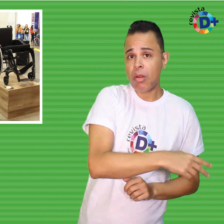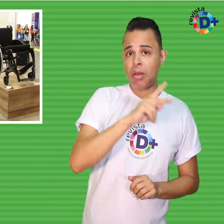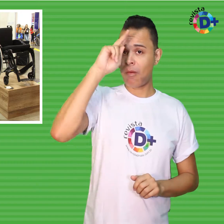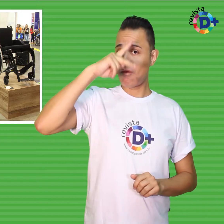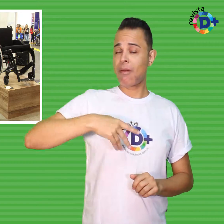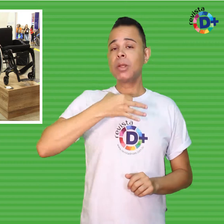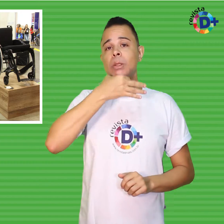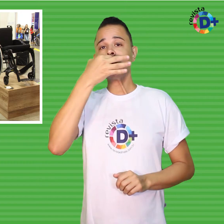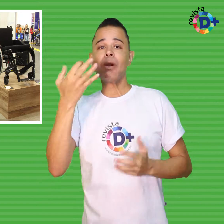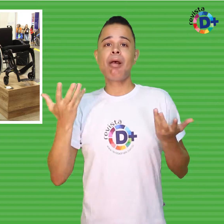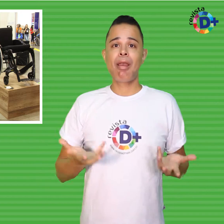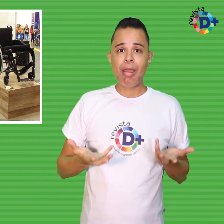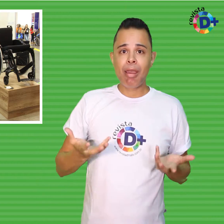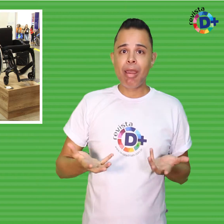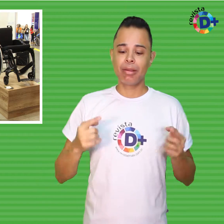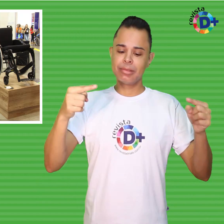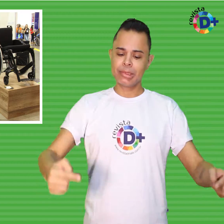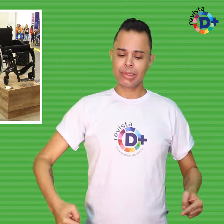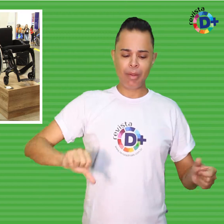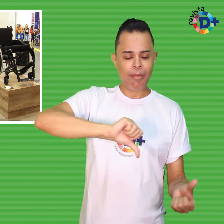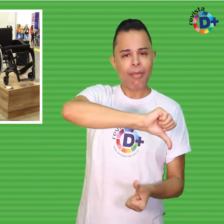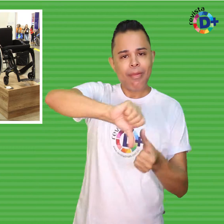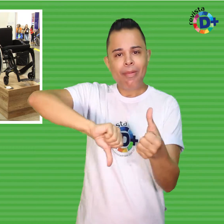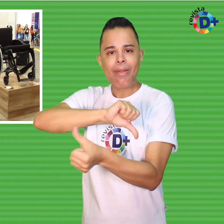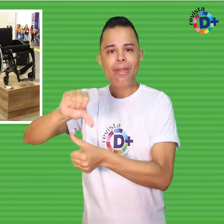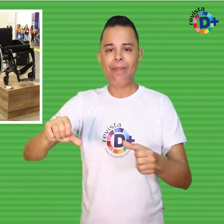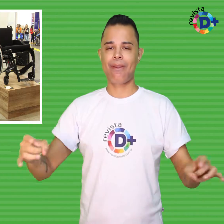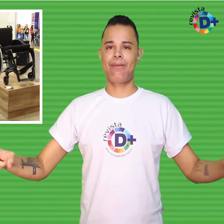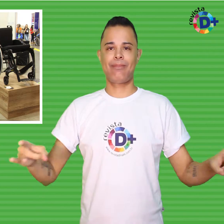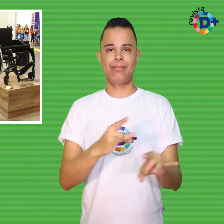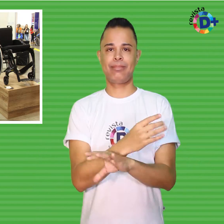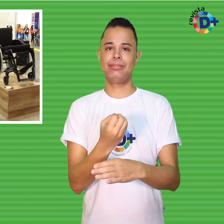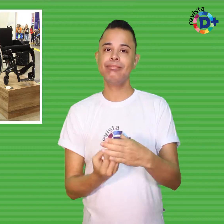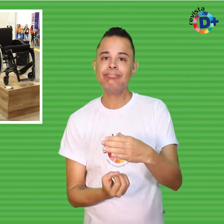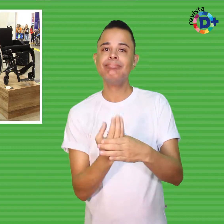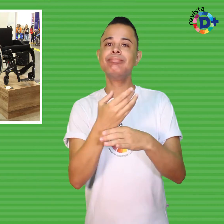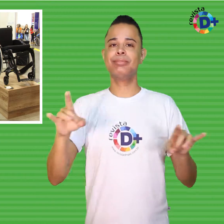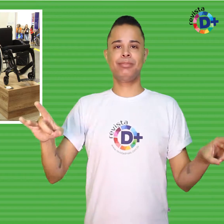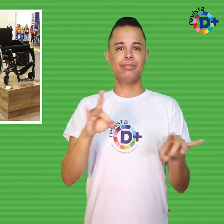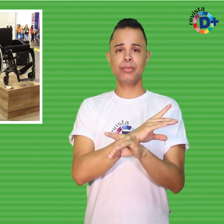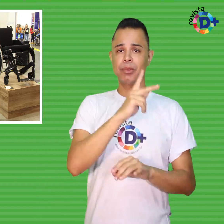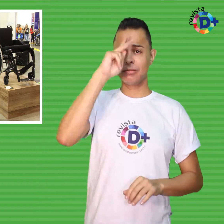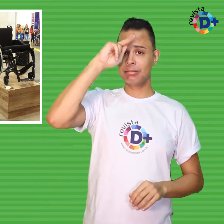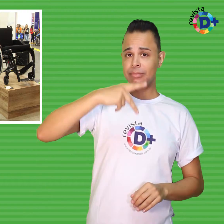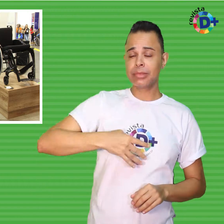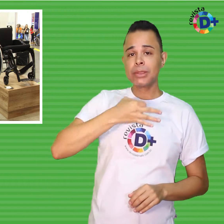personalizadas temos muitas peças em estoque e podemos satisfazer as vontades do cliente